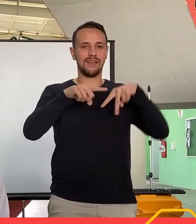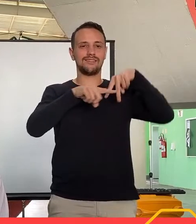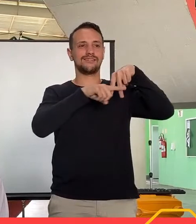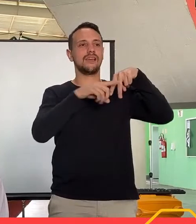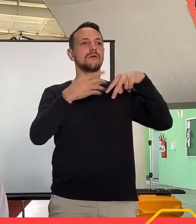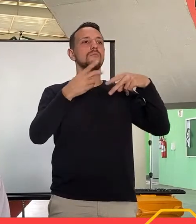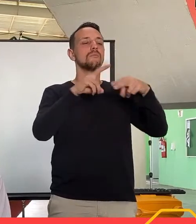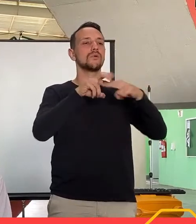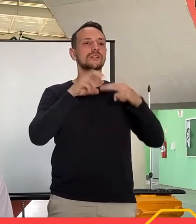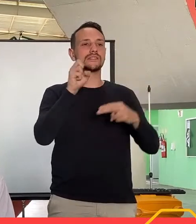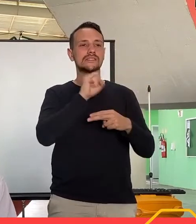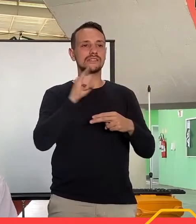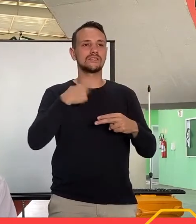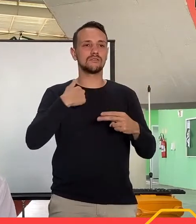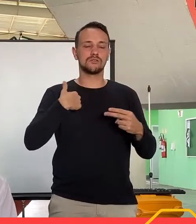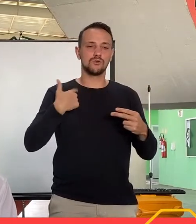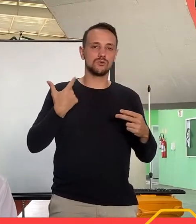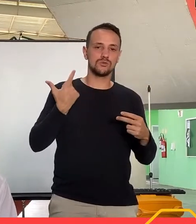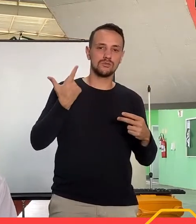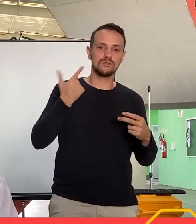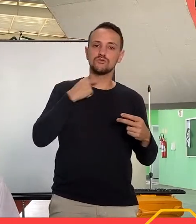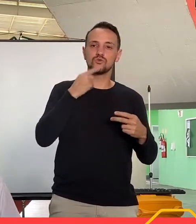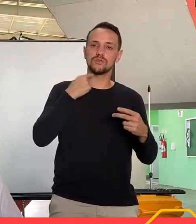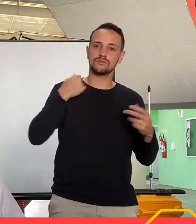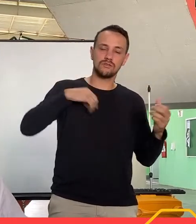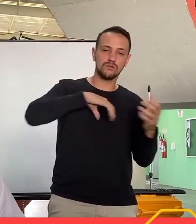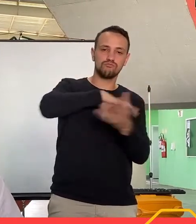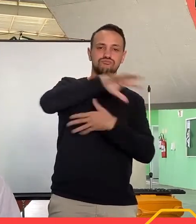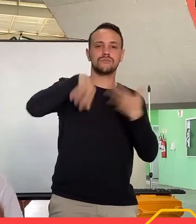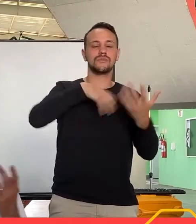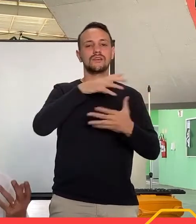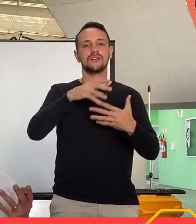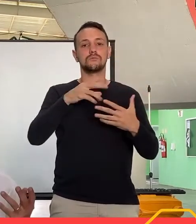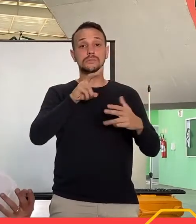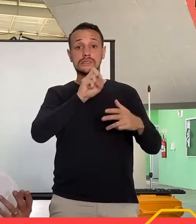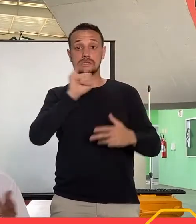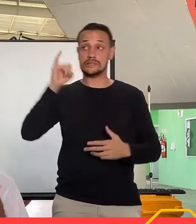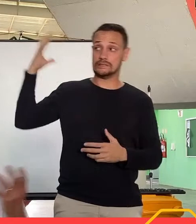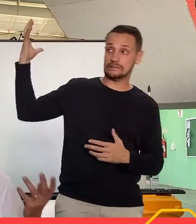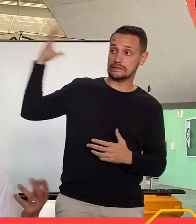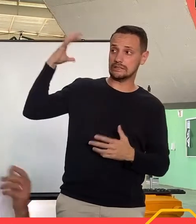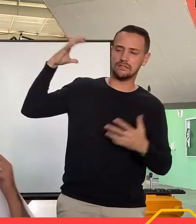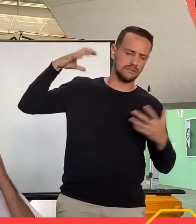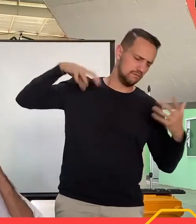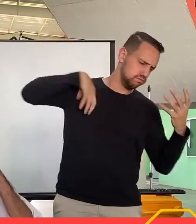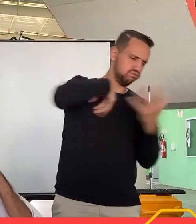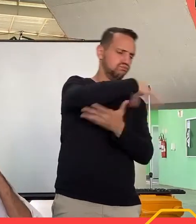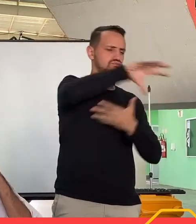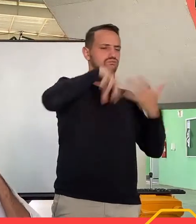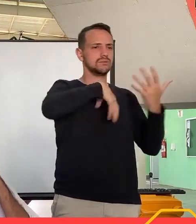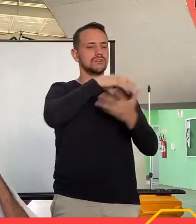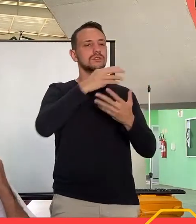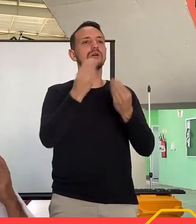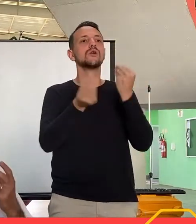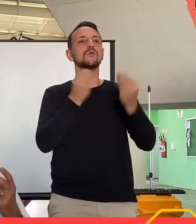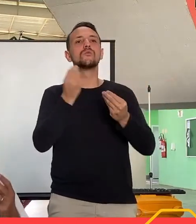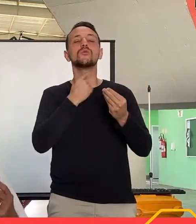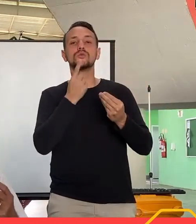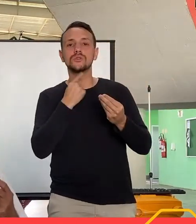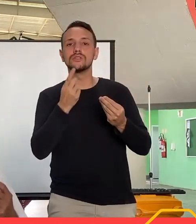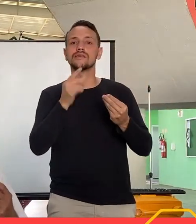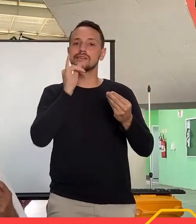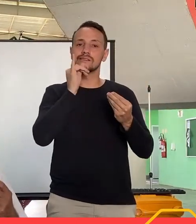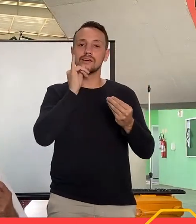enquanto tiver poder, você vai ter ameaça de usurpação. E aí, como é que a gente imagina formas de